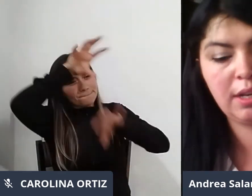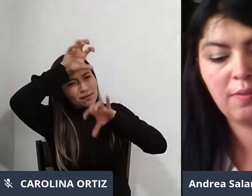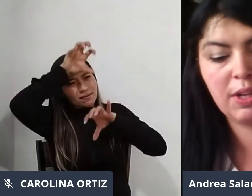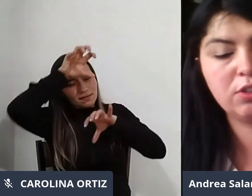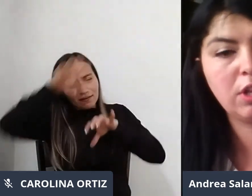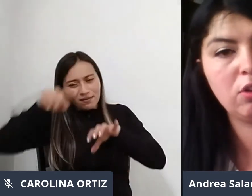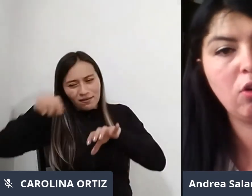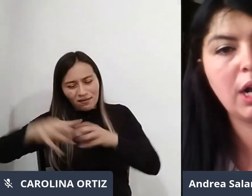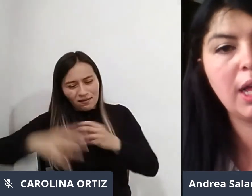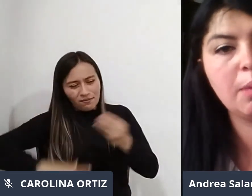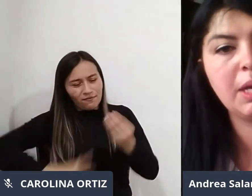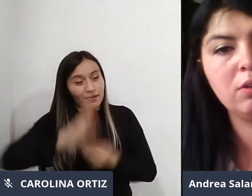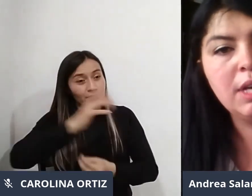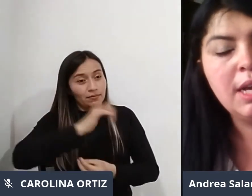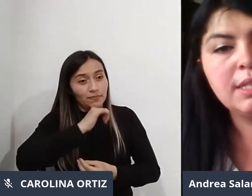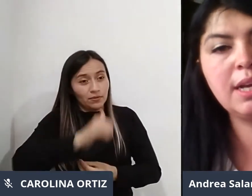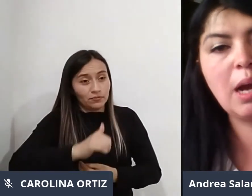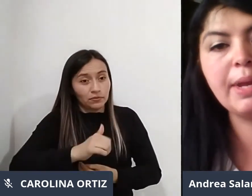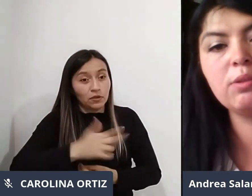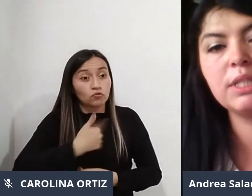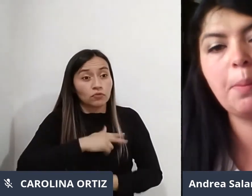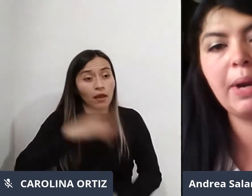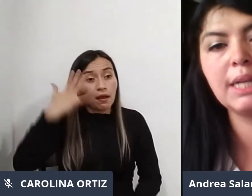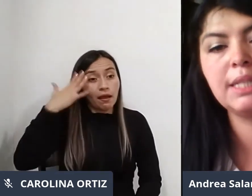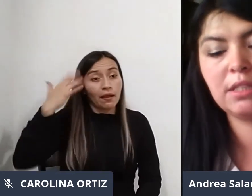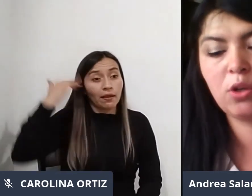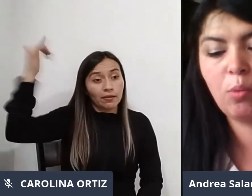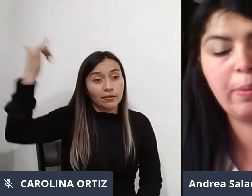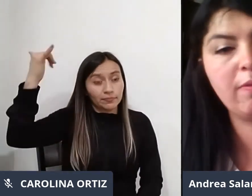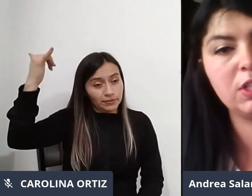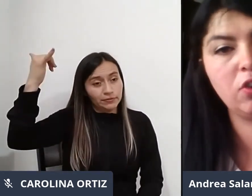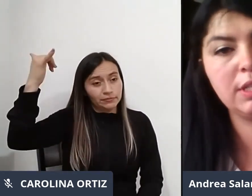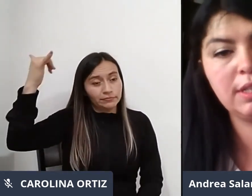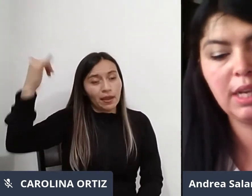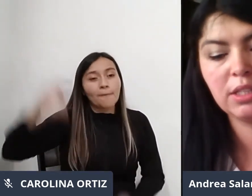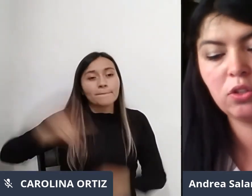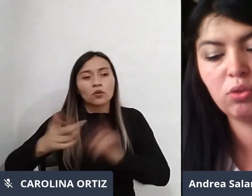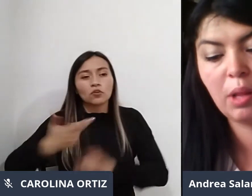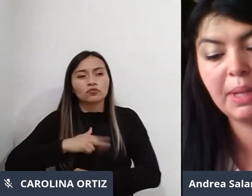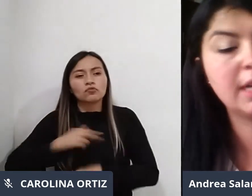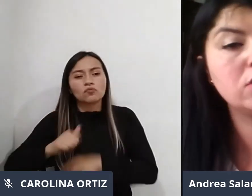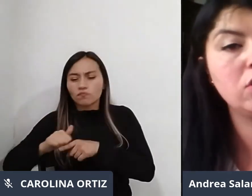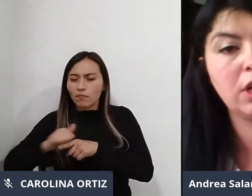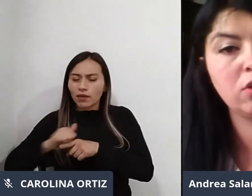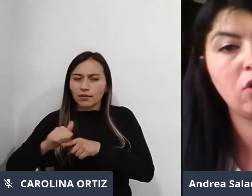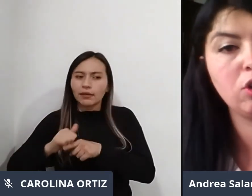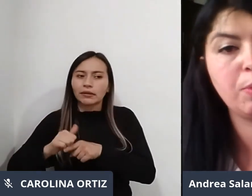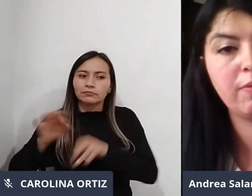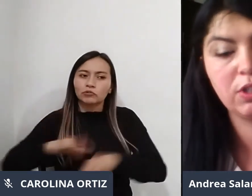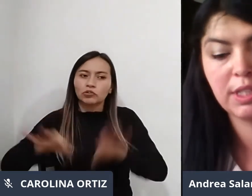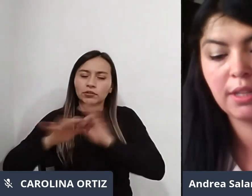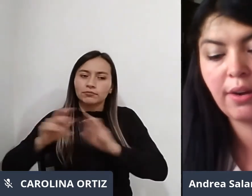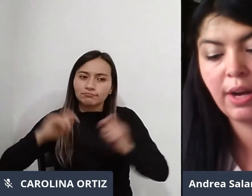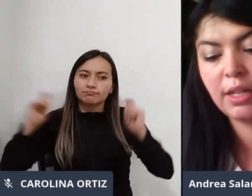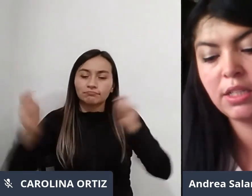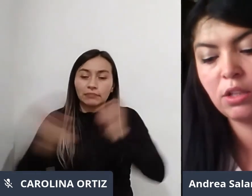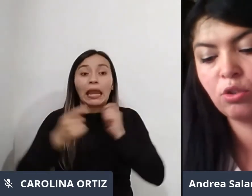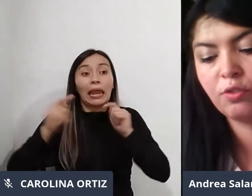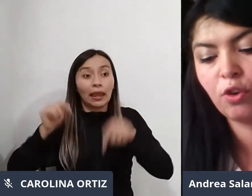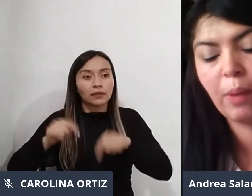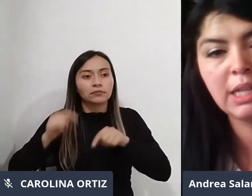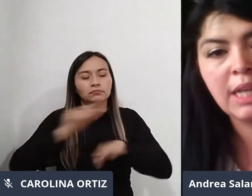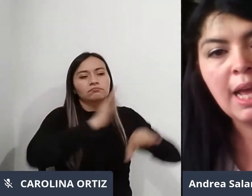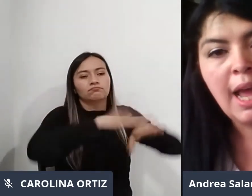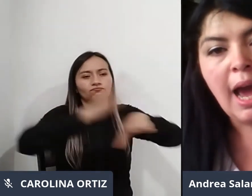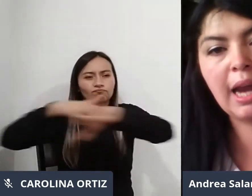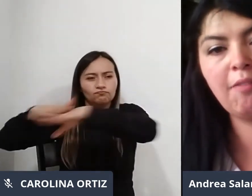quedarnos reflexionando lo académico sin cambiar nuestra praxis como profesores. Y esto es una invitación a todos los profesores que trabajan en